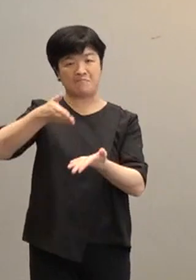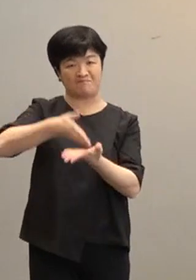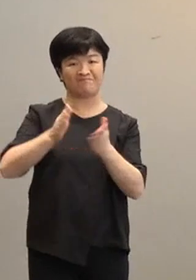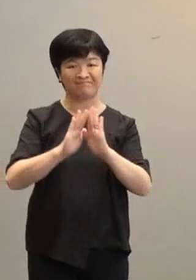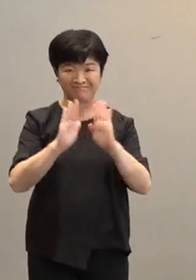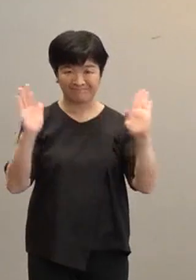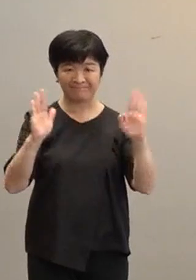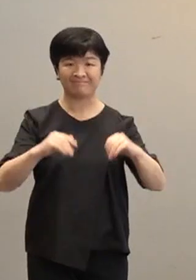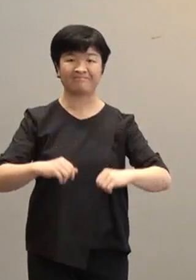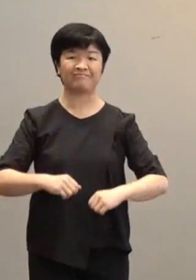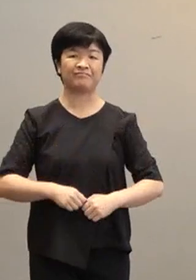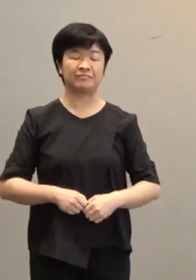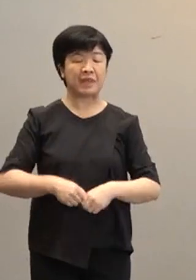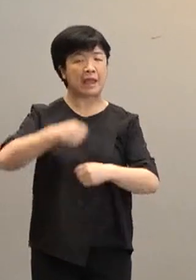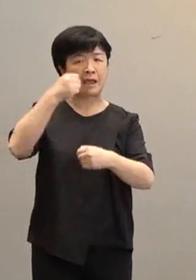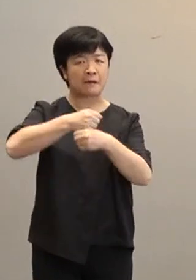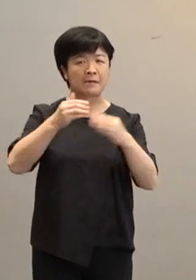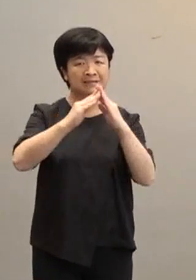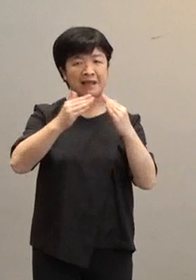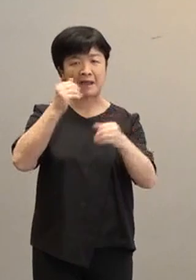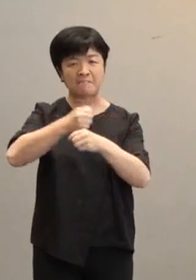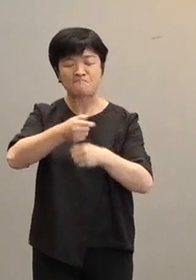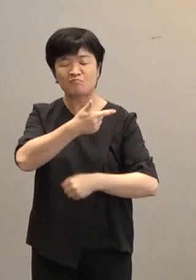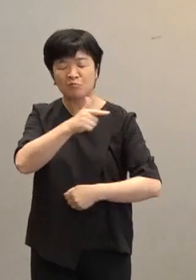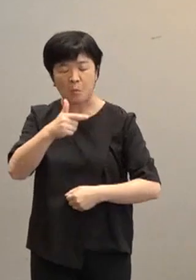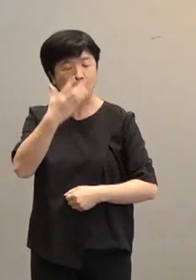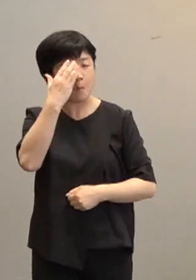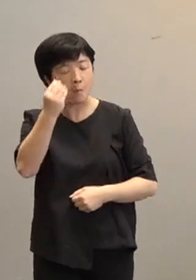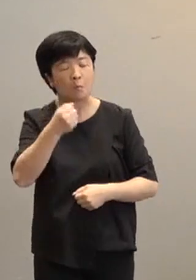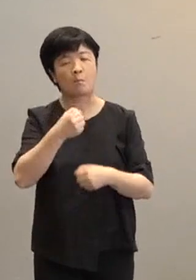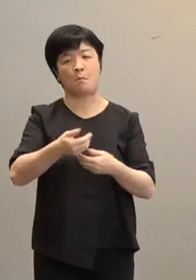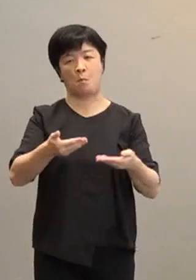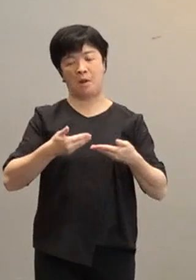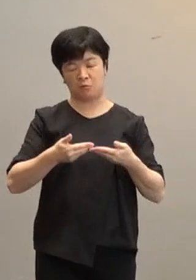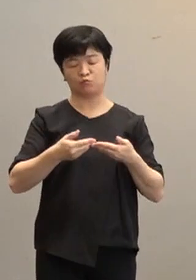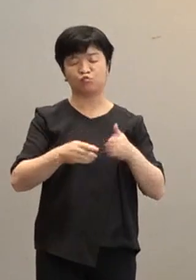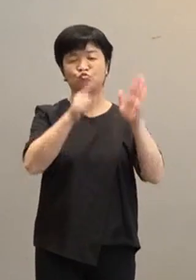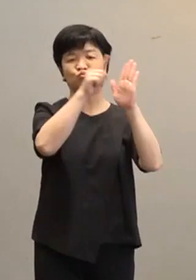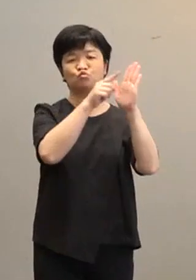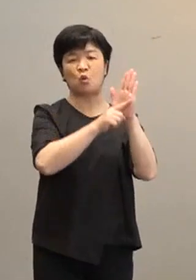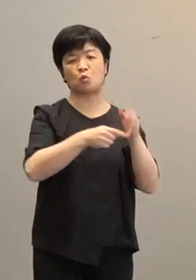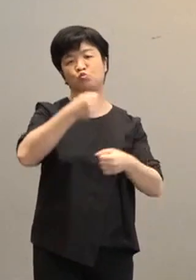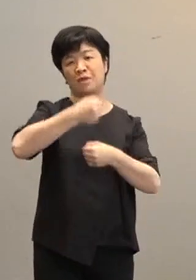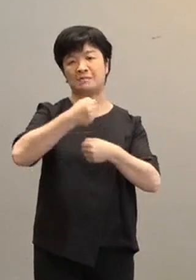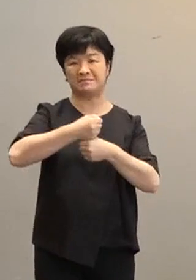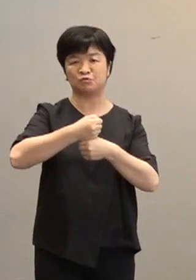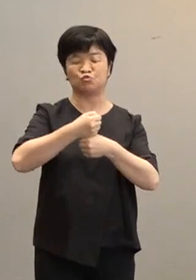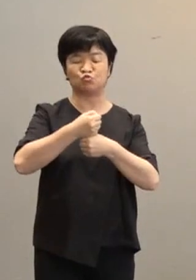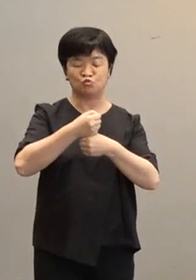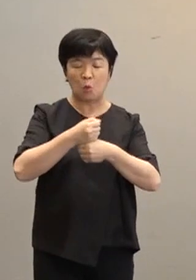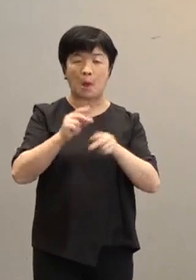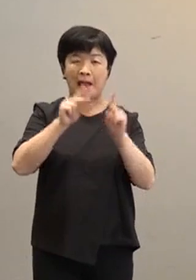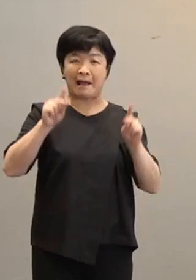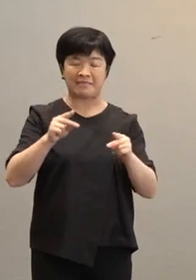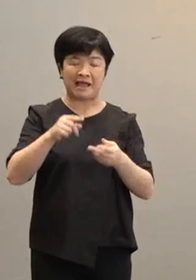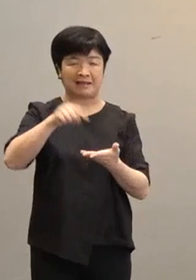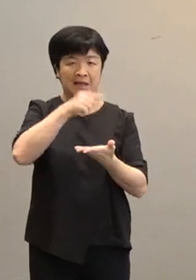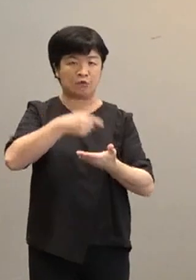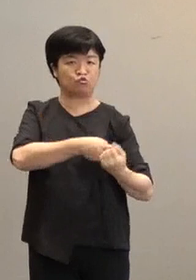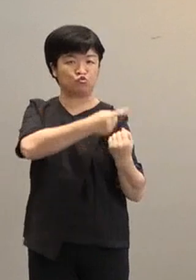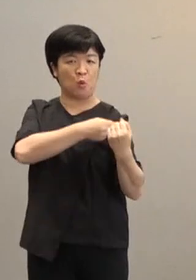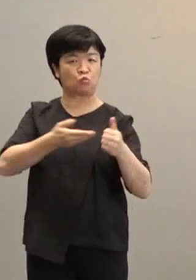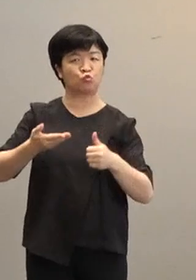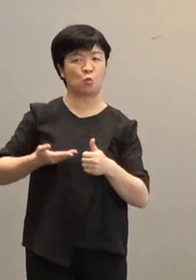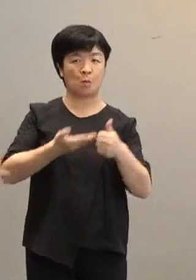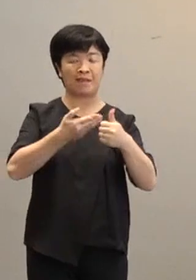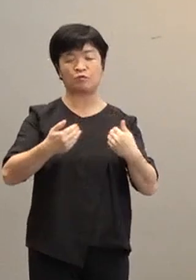。建設業に関心を持ってもらうこと、またプログラミングを用いた課題解決力の育成を目的に、子